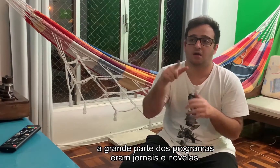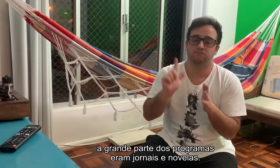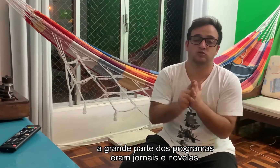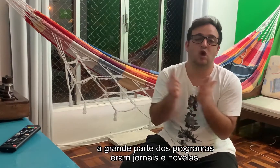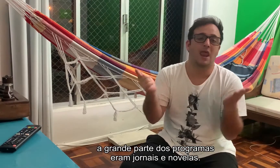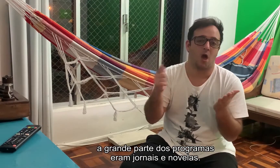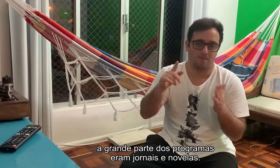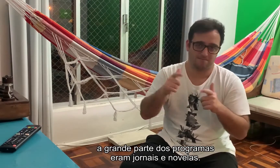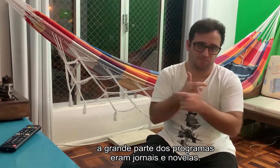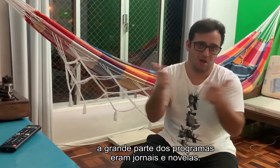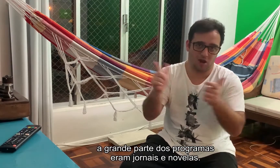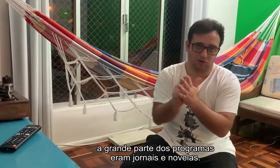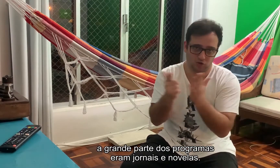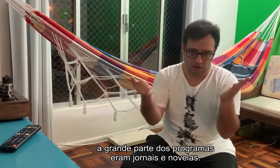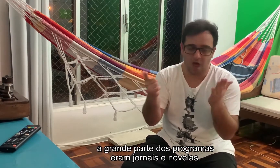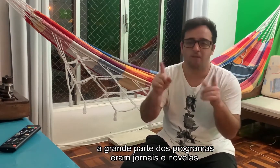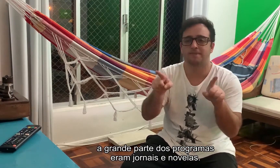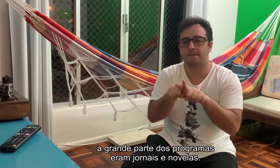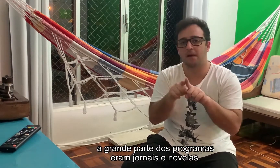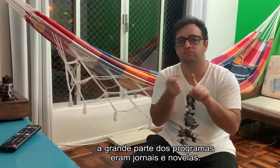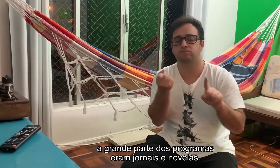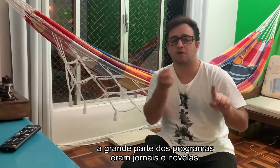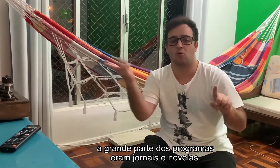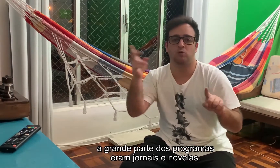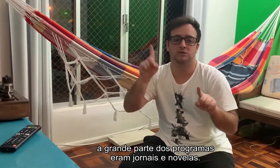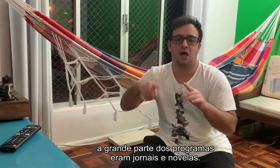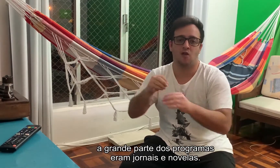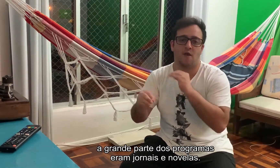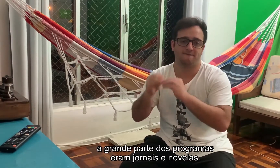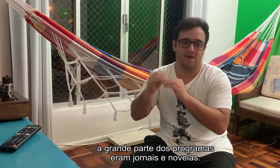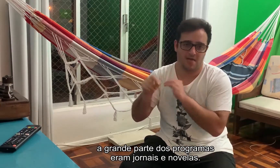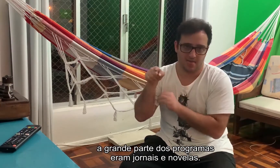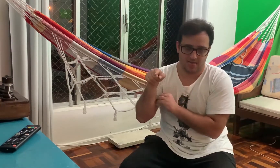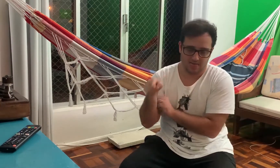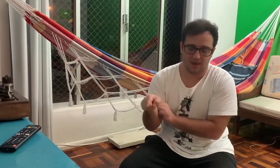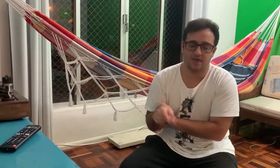é a grande parte dos programas eram jornais e novelas X